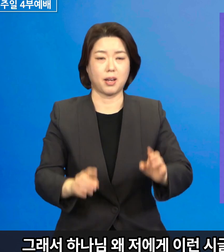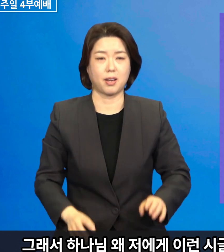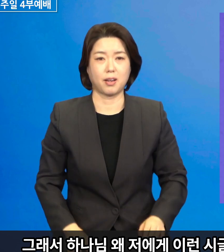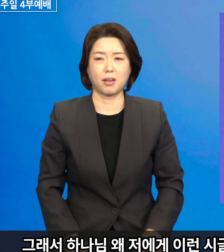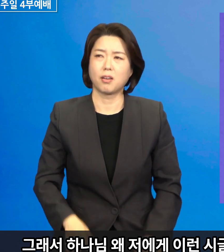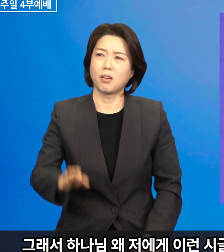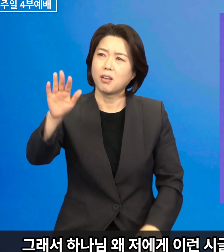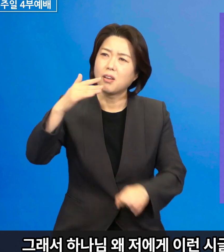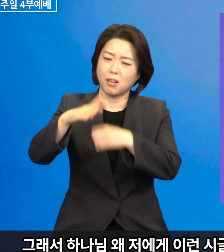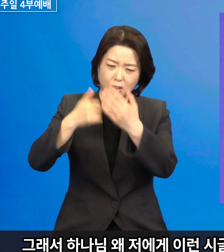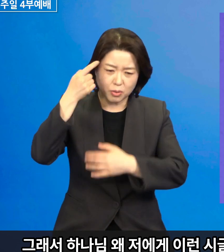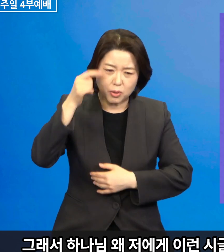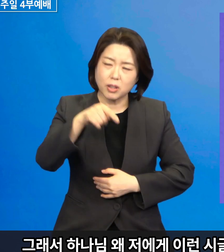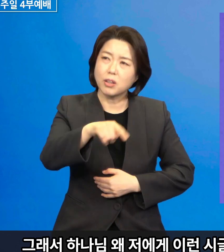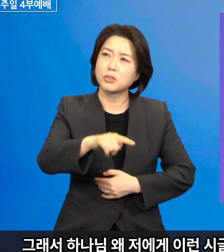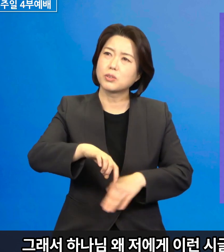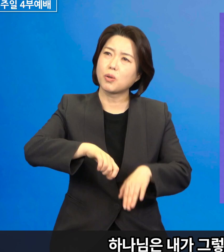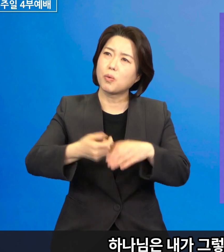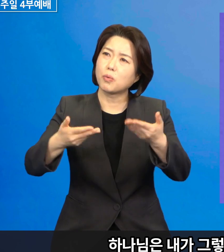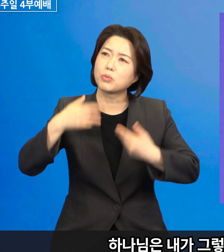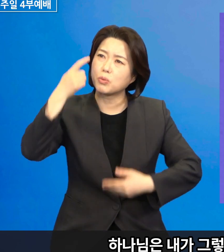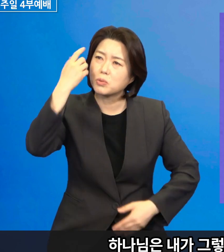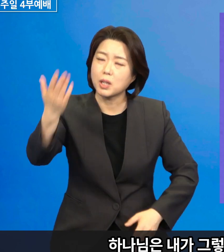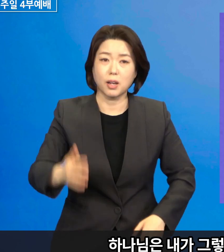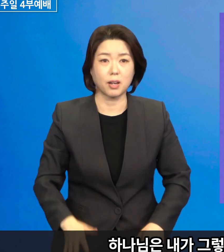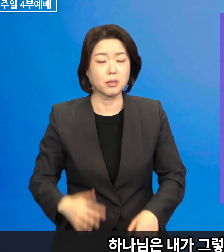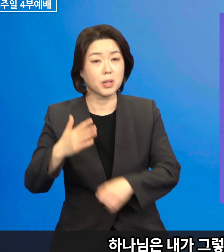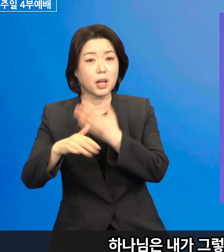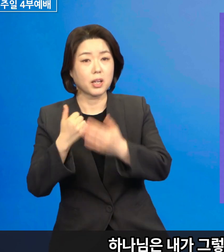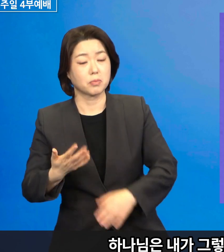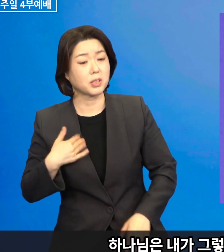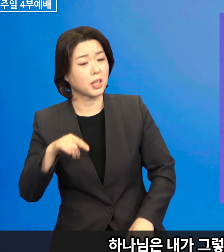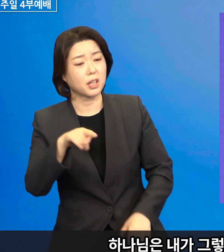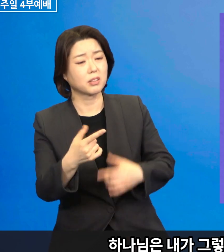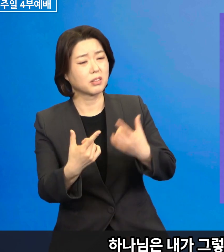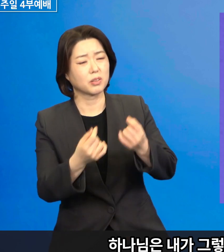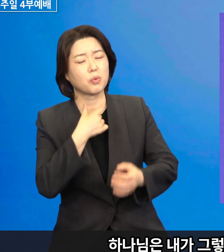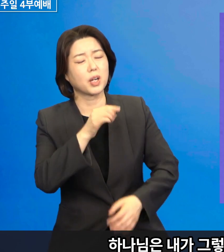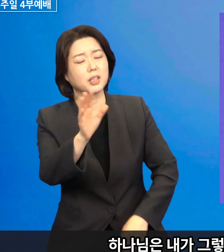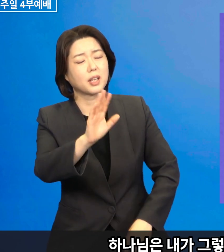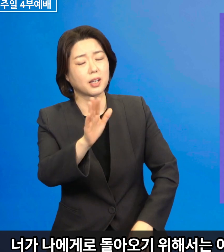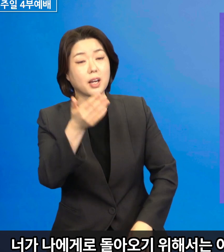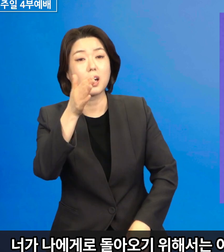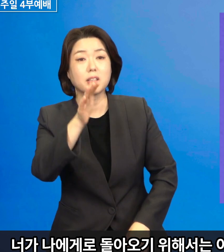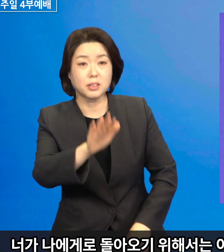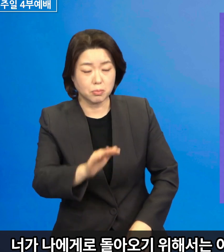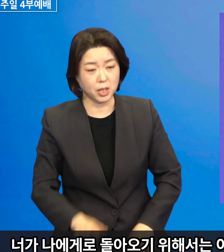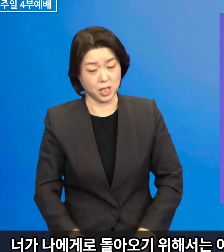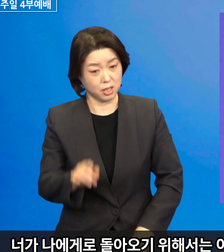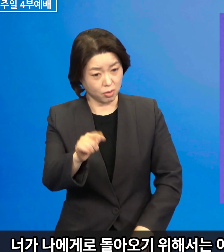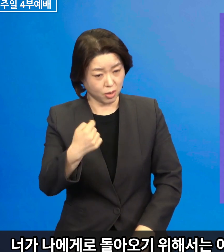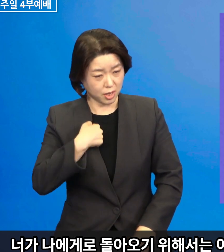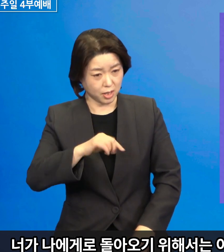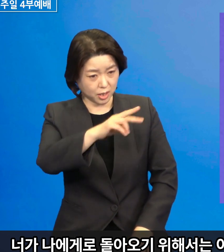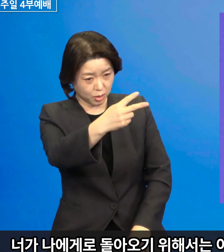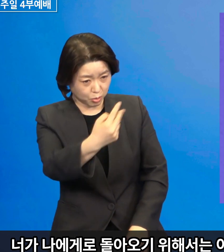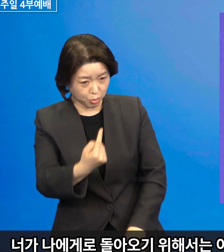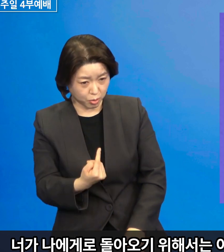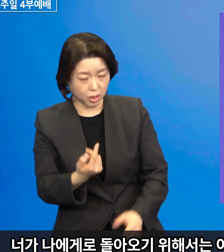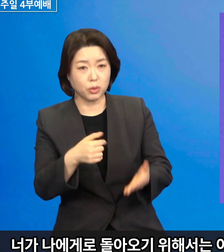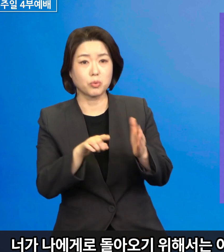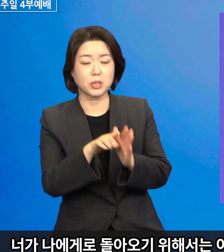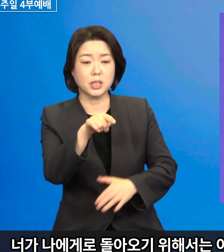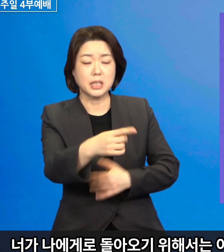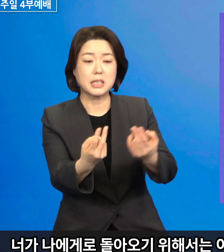저에게 이런 시글락의 쟁을 주십니까? 라고 물으면 하나님은 내가 그렇게 하고 싶지 않았지만 너가 나에게로 돌아오기 위해서는